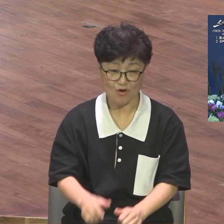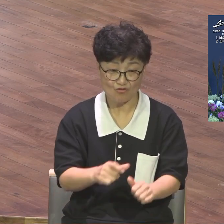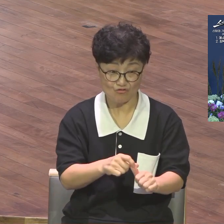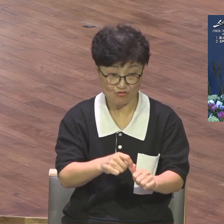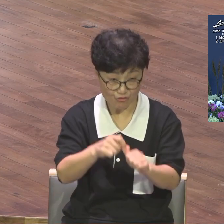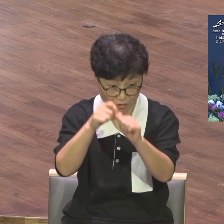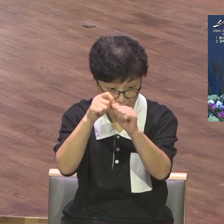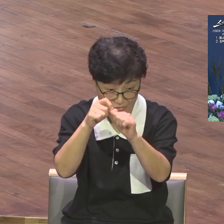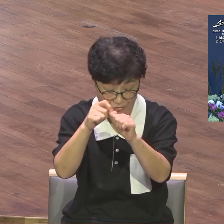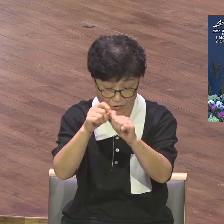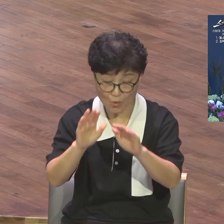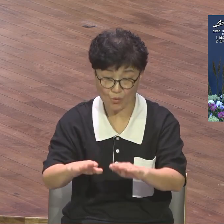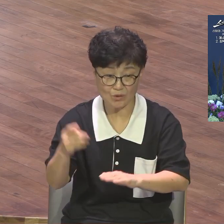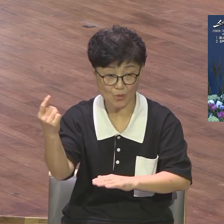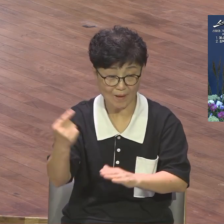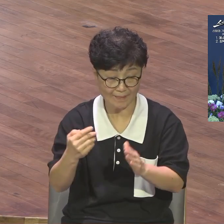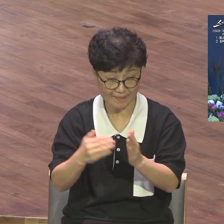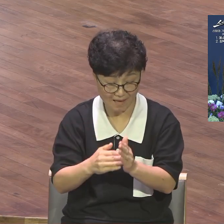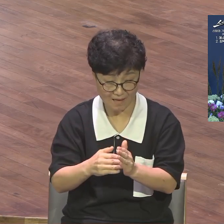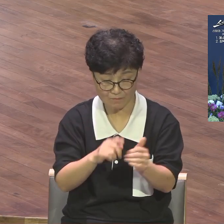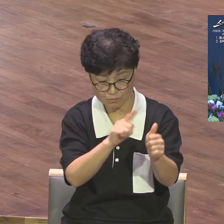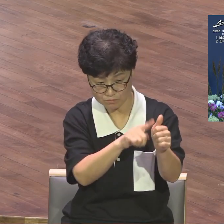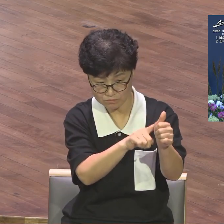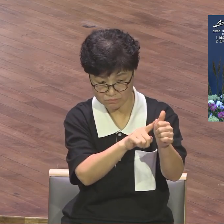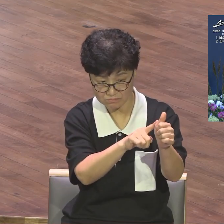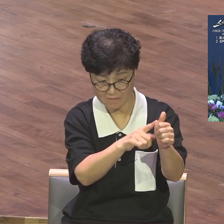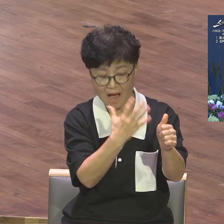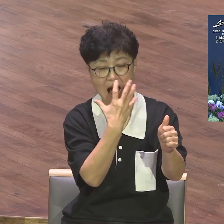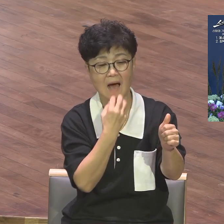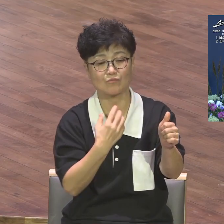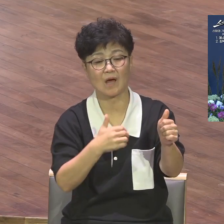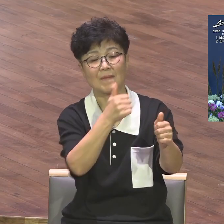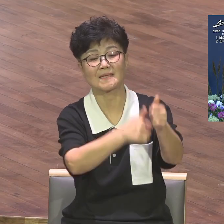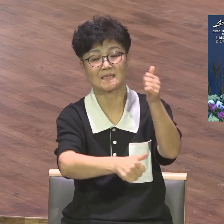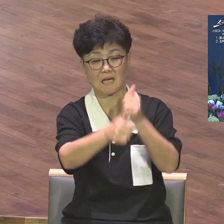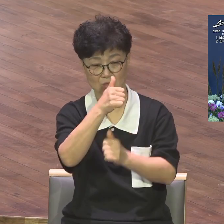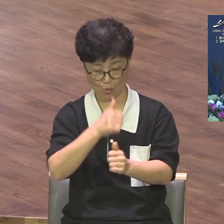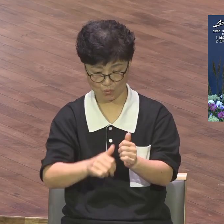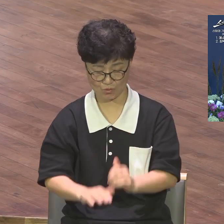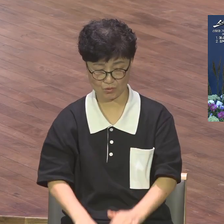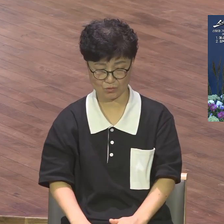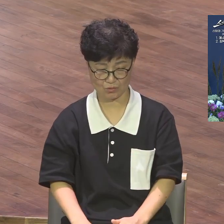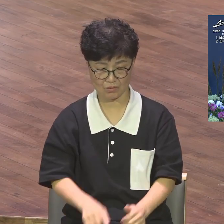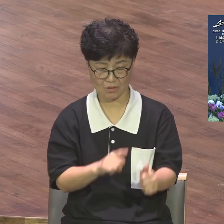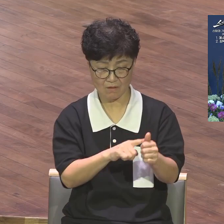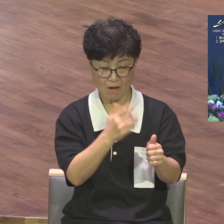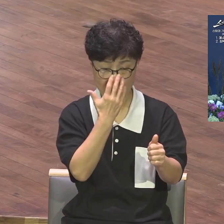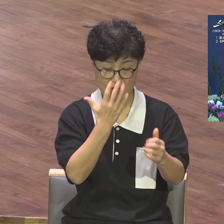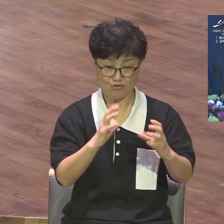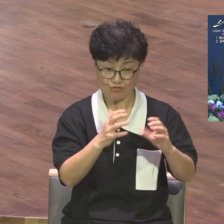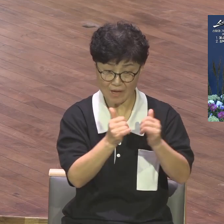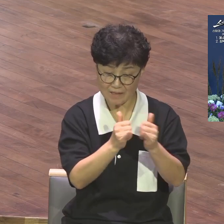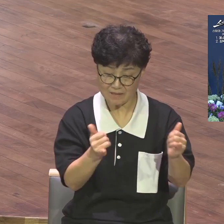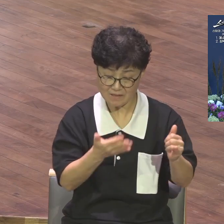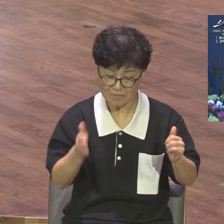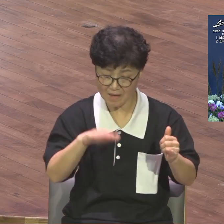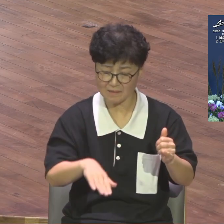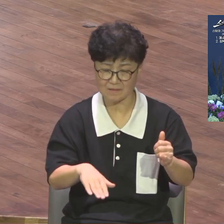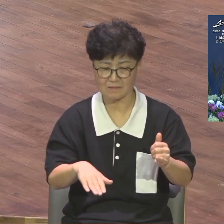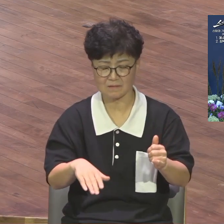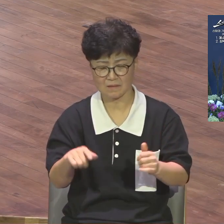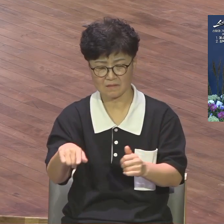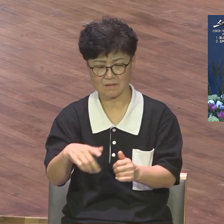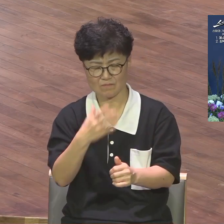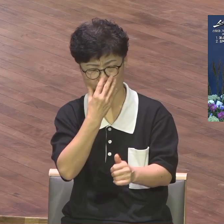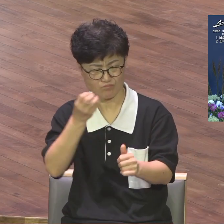사람도 아브라함의 자손이미로다. 유대인이지만 사실은 이방인보다 더 멸시받고 살았습니다. 아브라함의